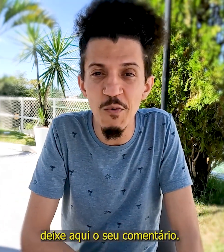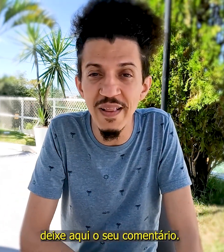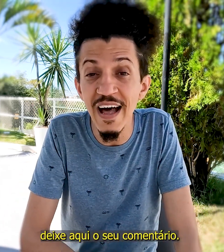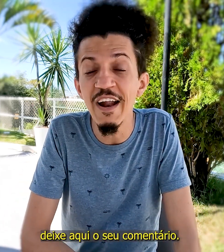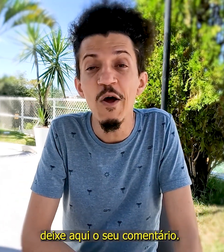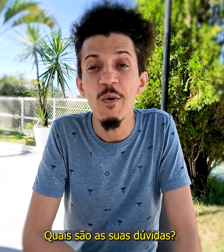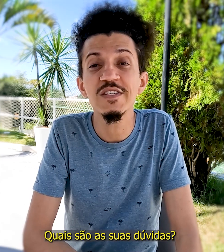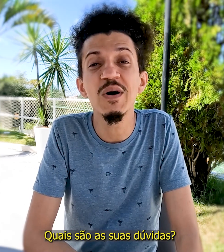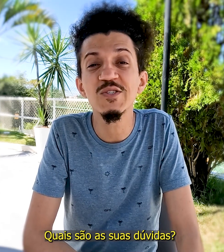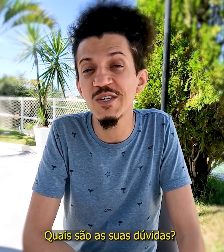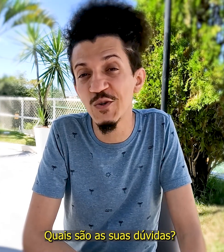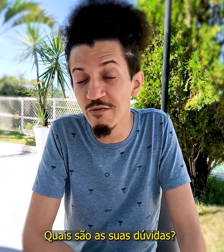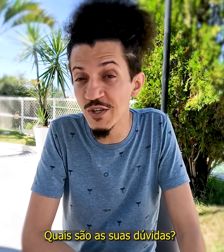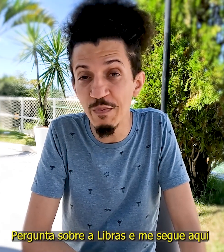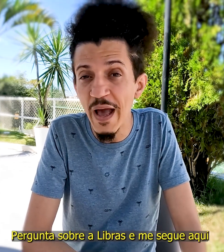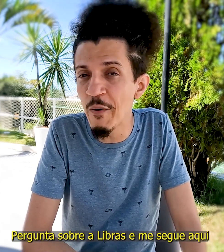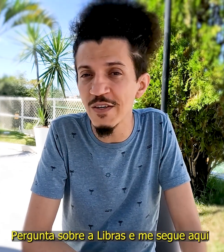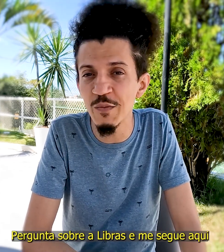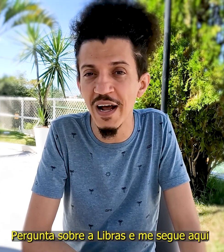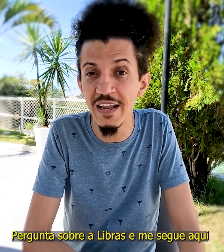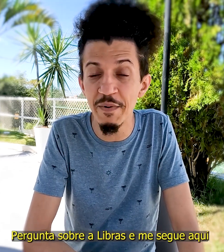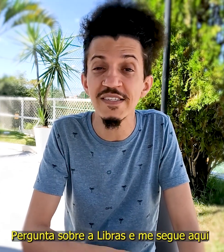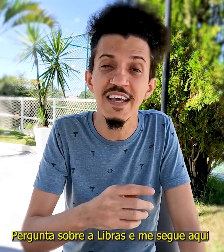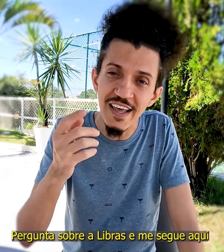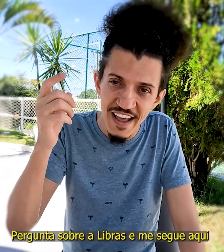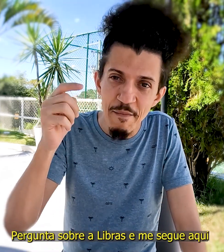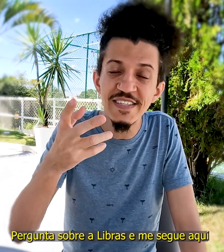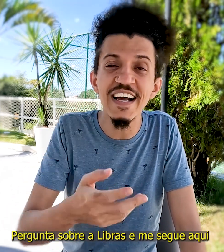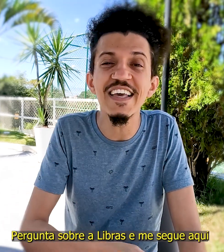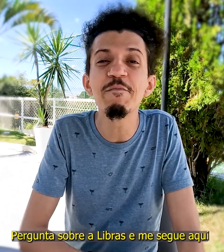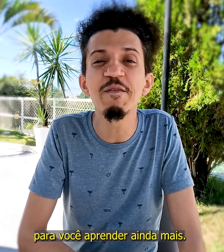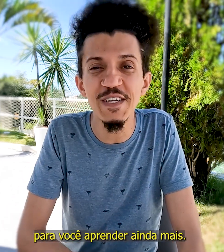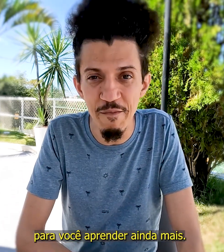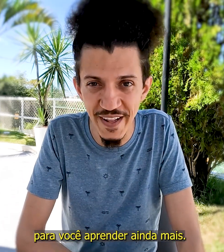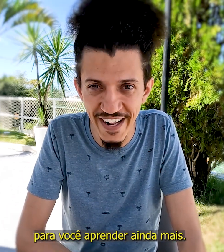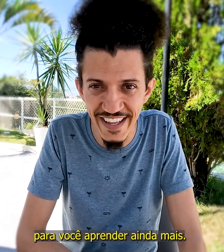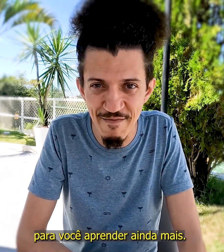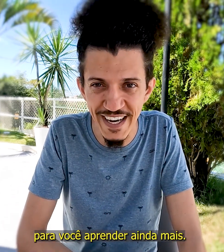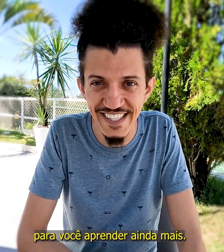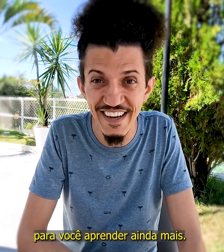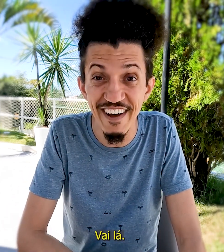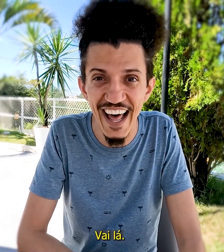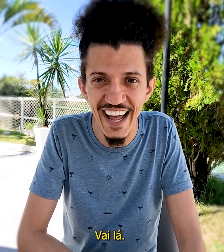comentário quais são as suas dúvidas, perguntas sobre a Libras e me segue aqui para você aprender ainda mais. Vai lá!